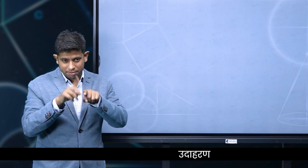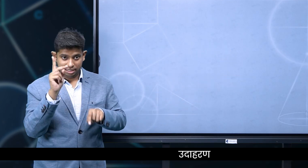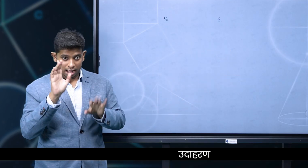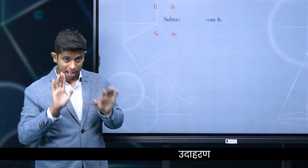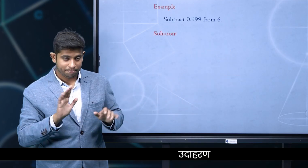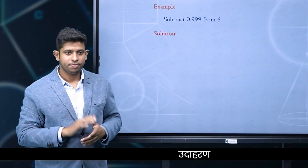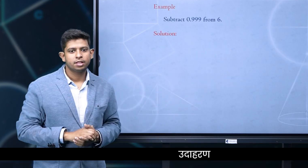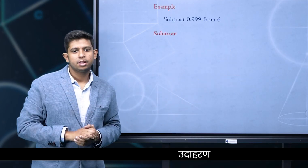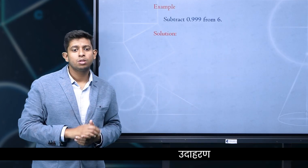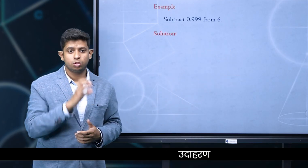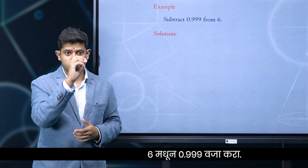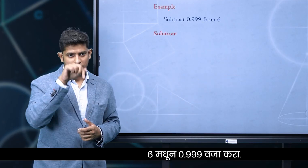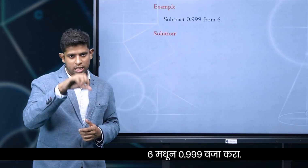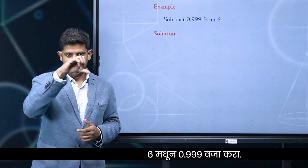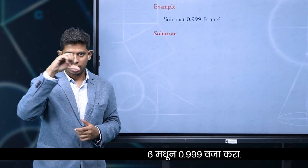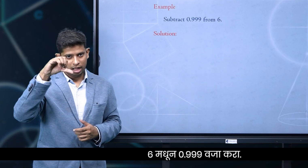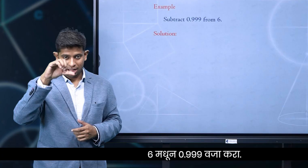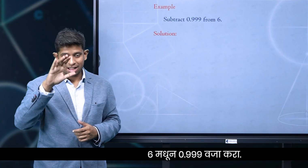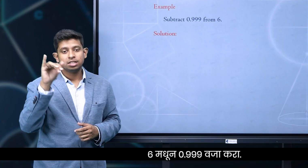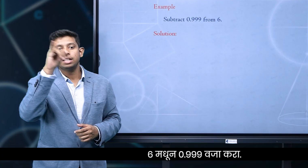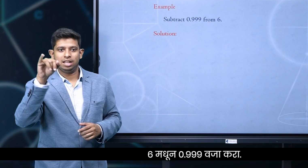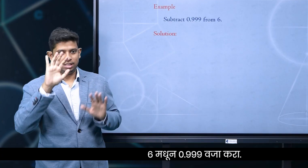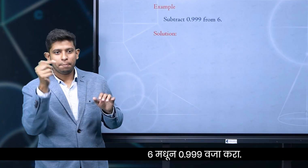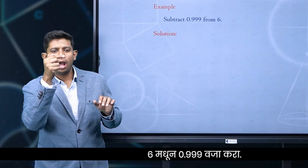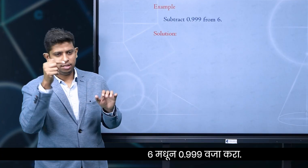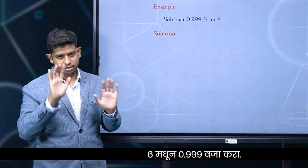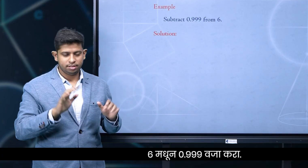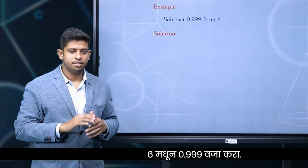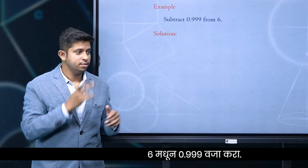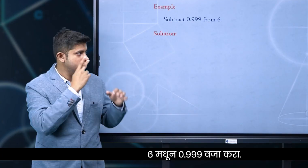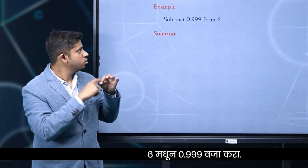उदाहरण, 6 मधून 0.999 वजा करा.